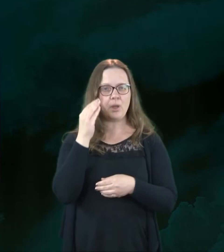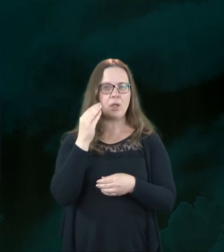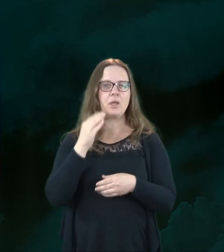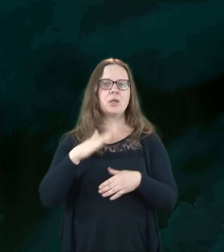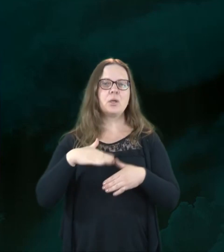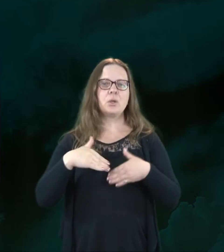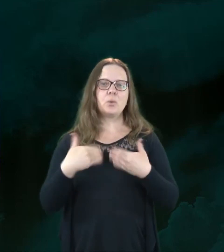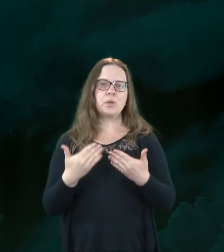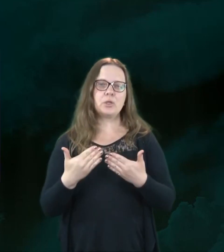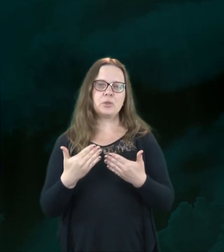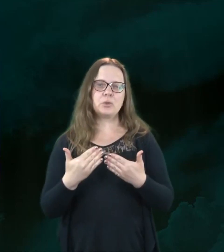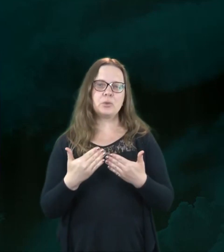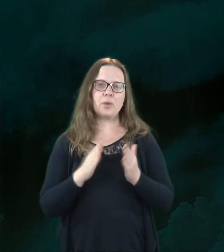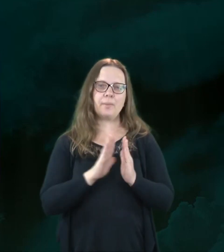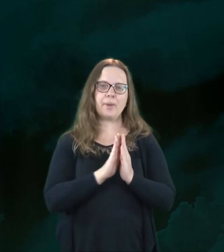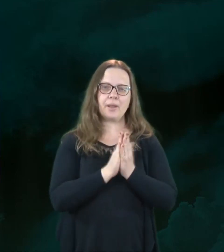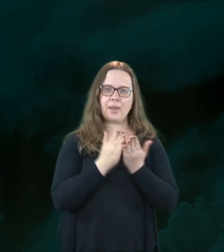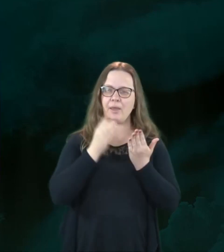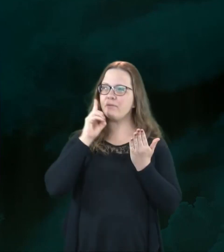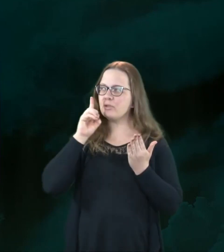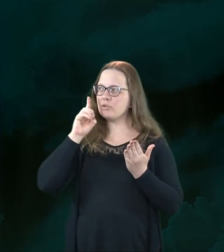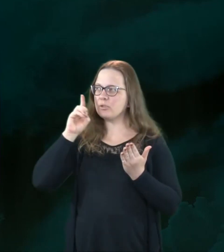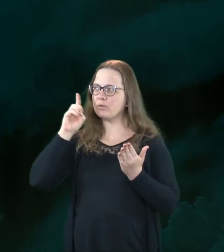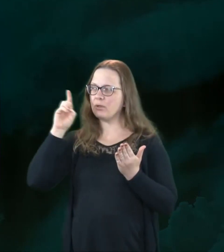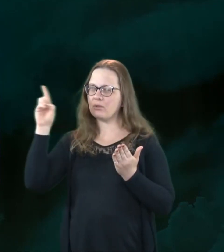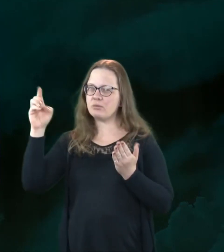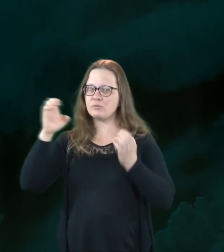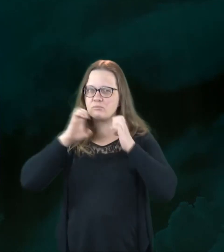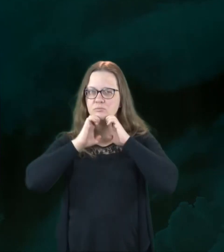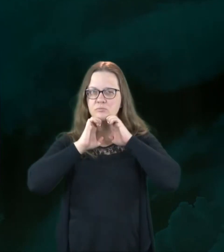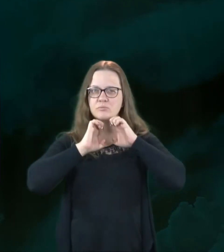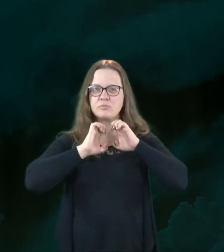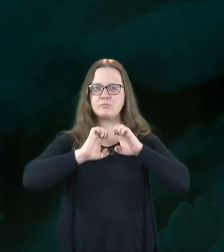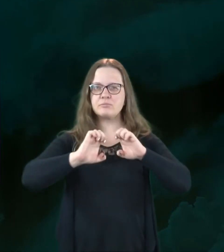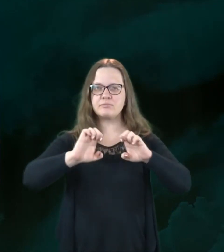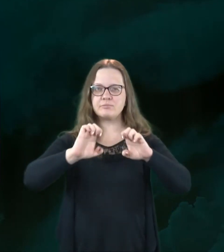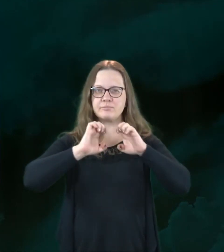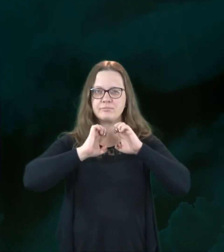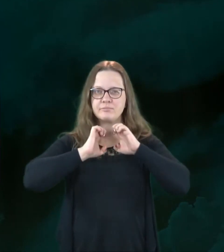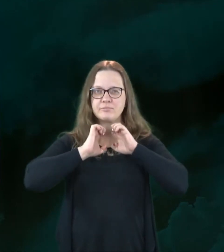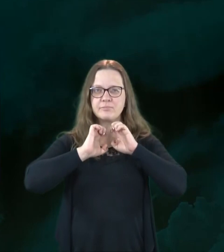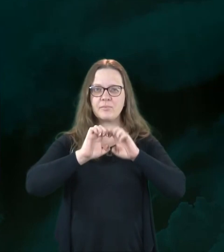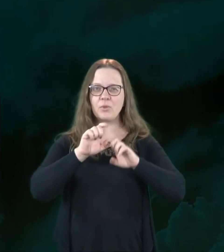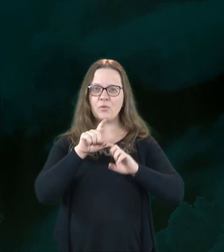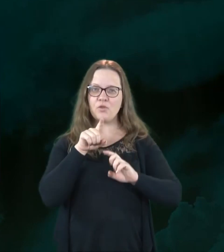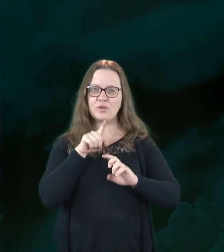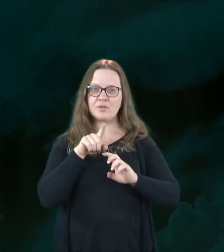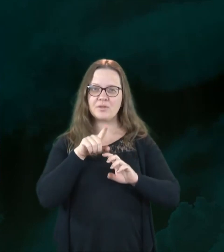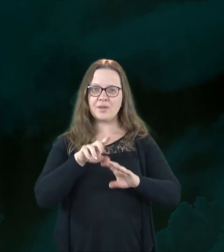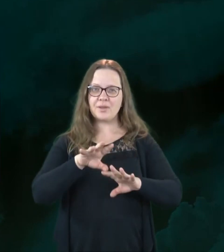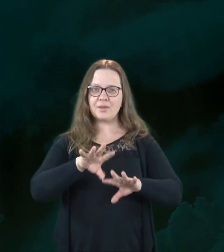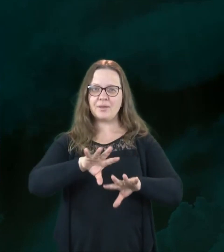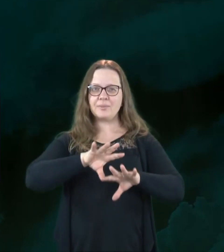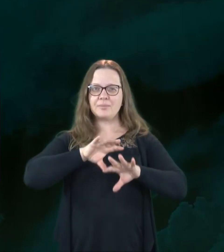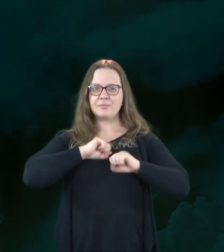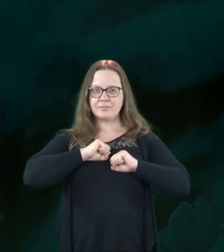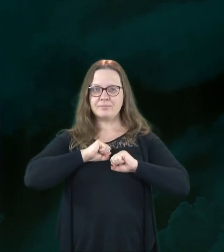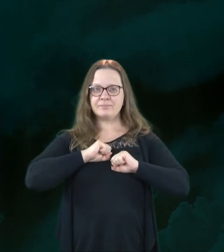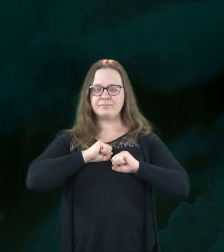caminhão. Esse caminhão, o veículo, que é a palavra, ele traz esse pedaço